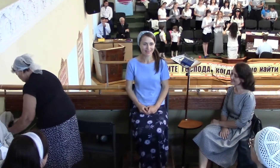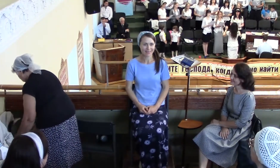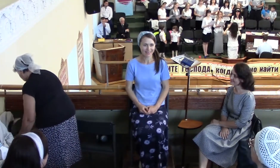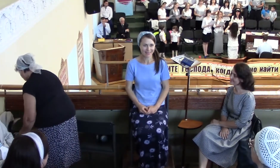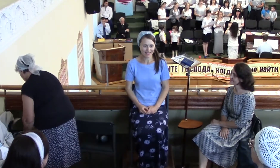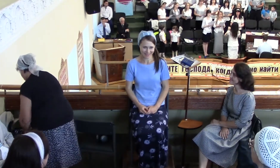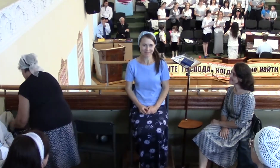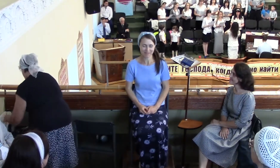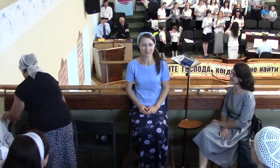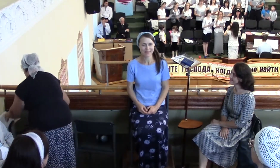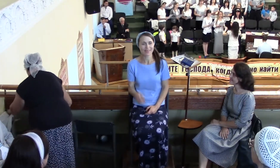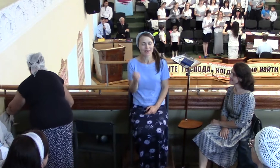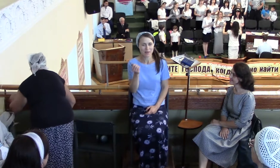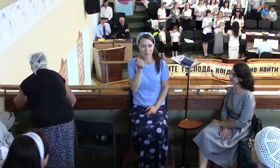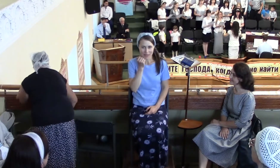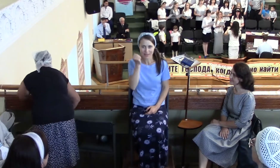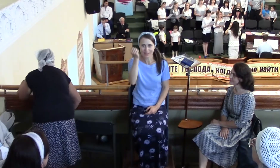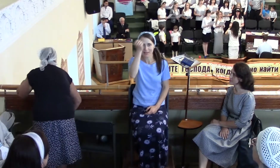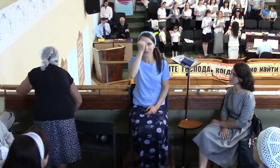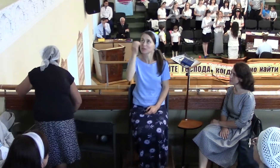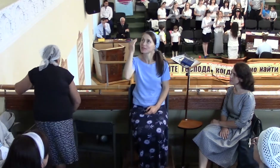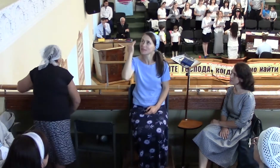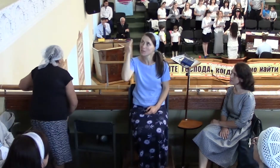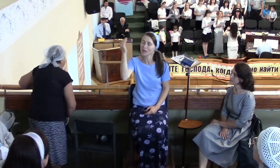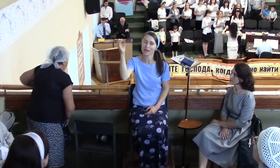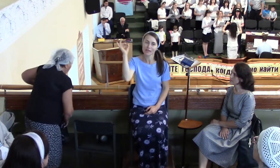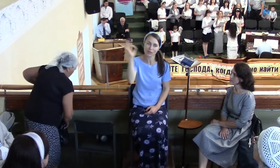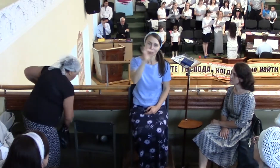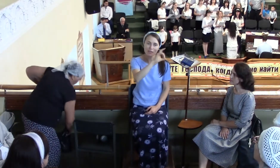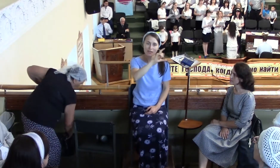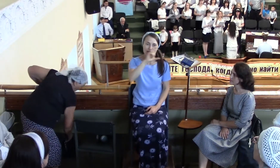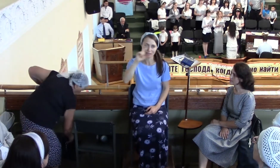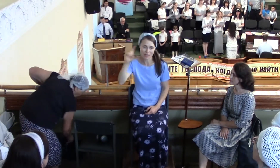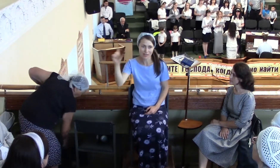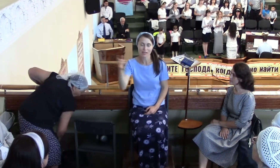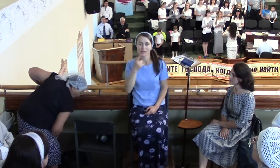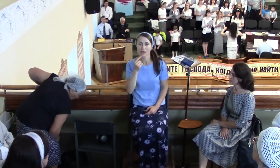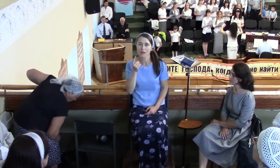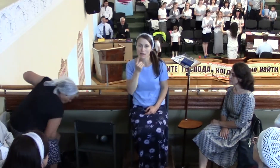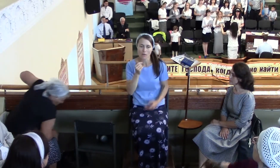Oh.